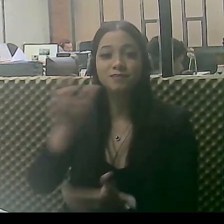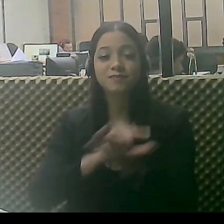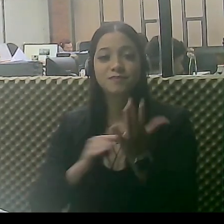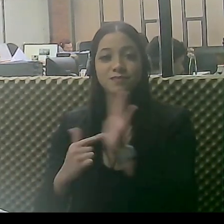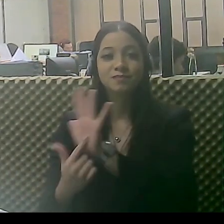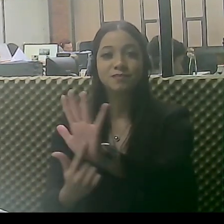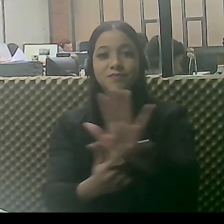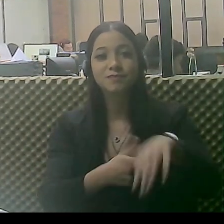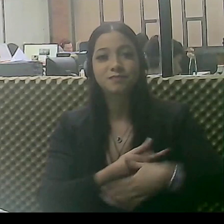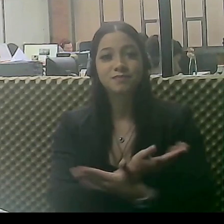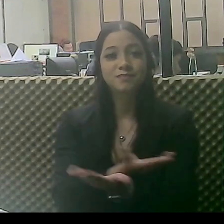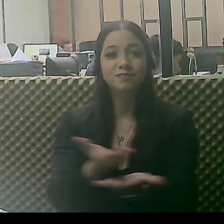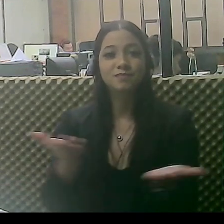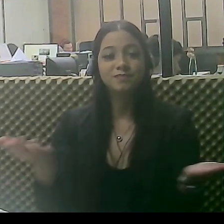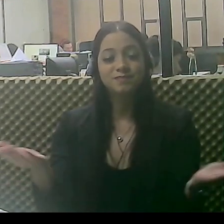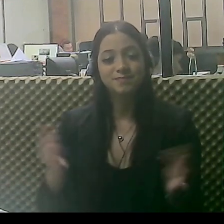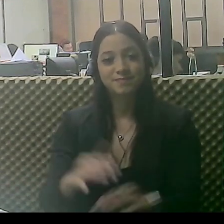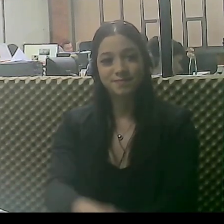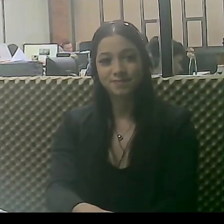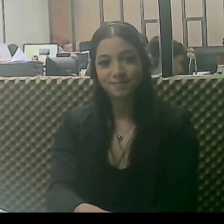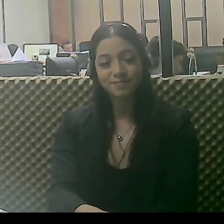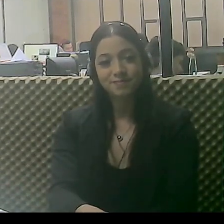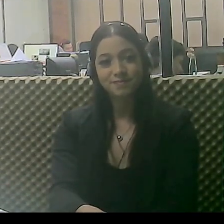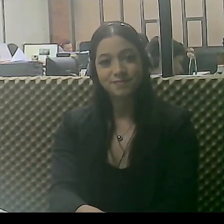Uberlândia no ar pra você.